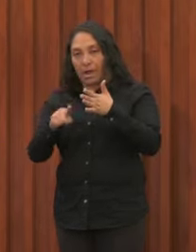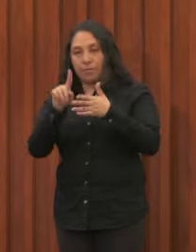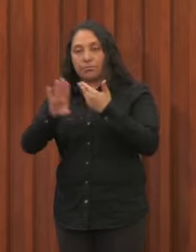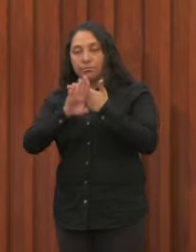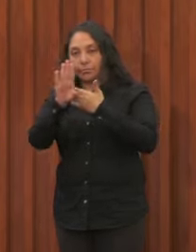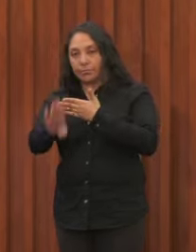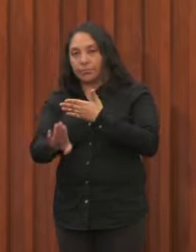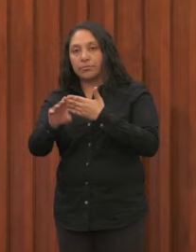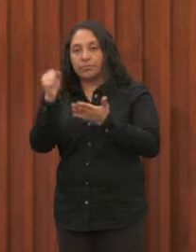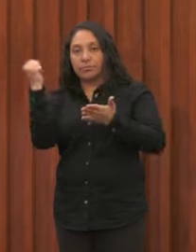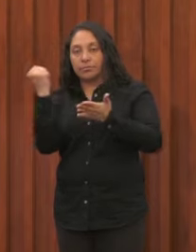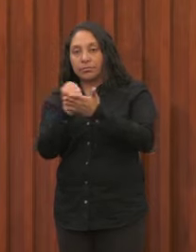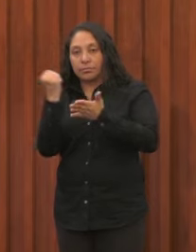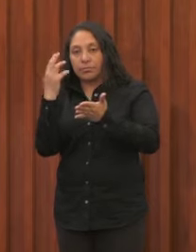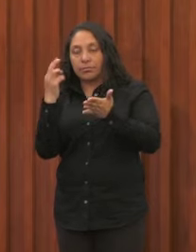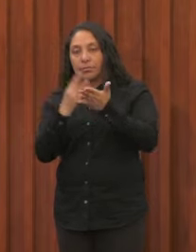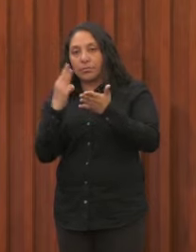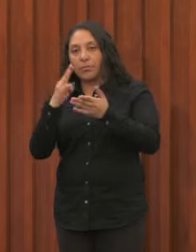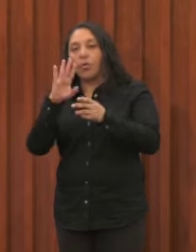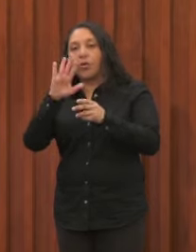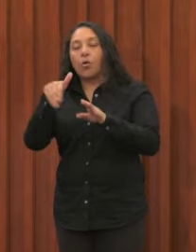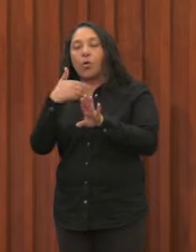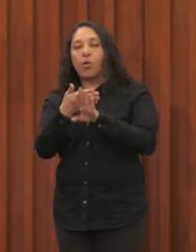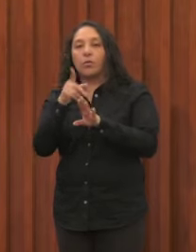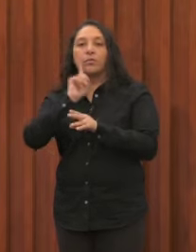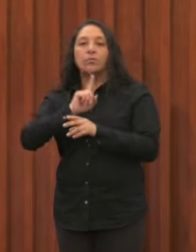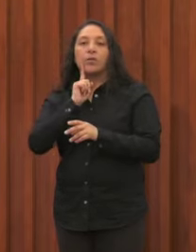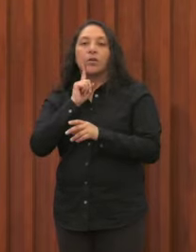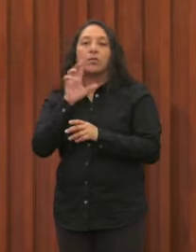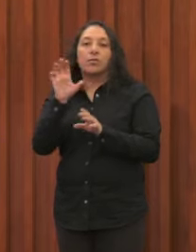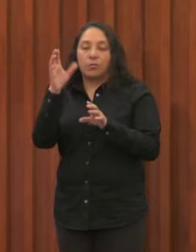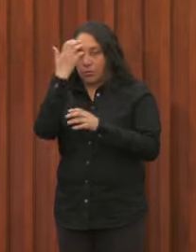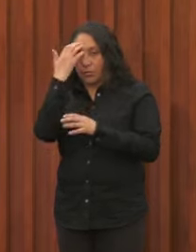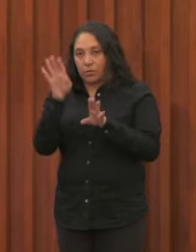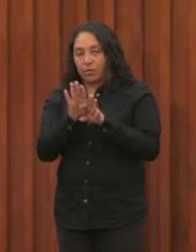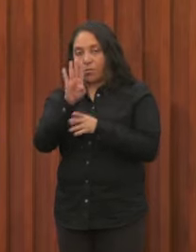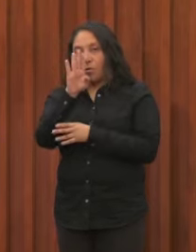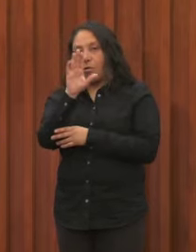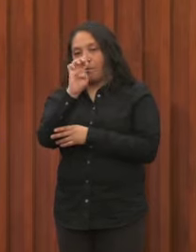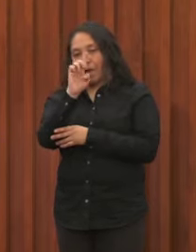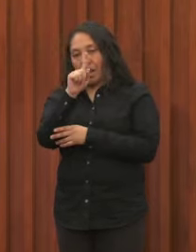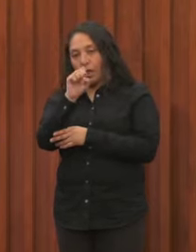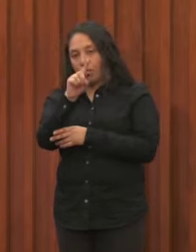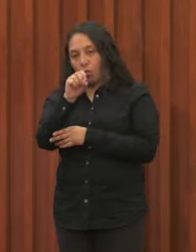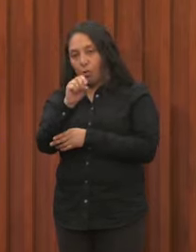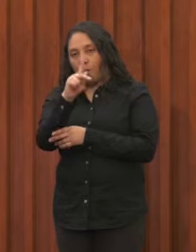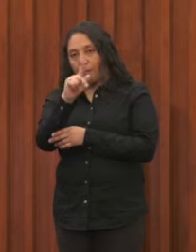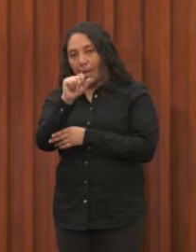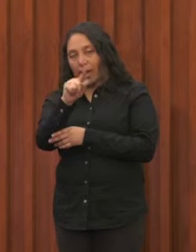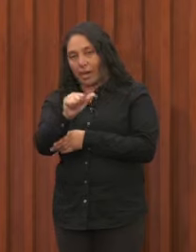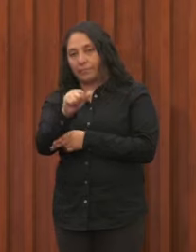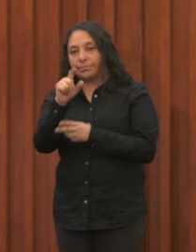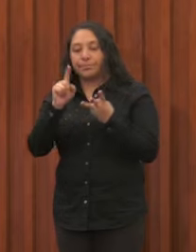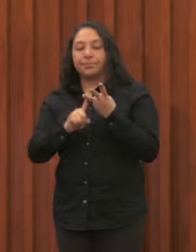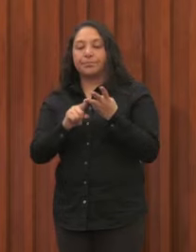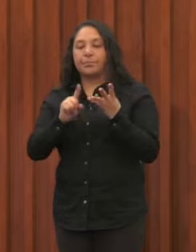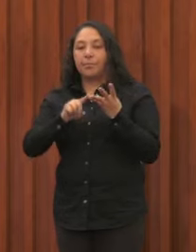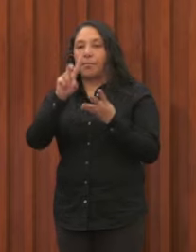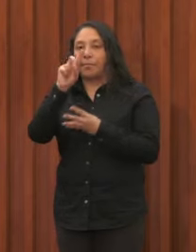Sancionar y Erradicar la Violencia contra la Mujer, mejor conocida como Convención Belén-Dopará. 23 años